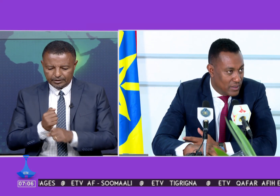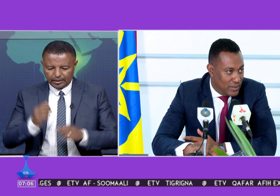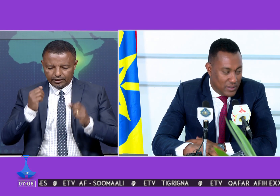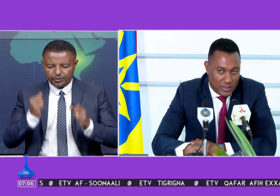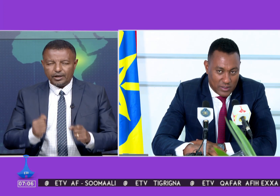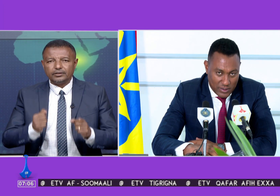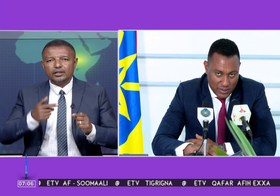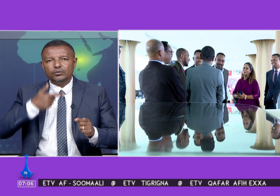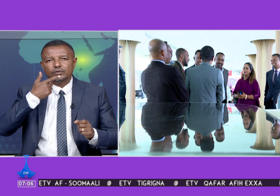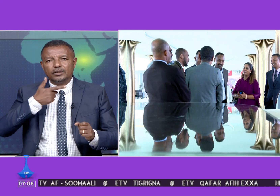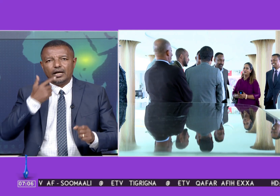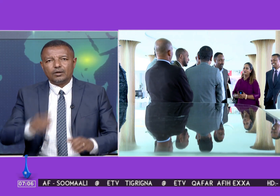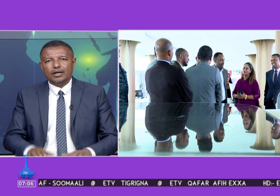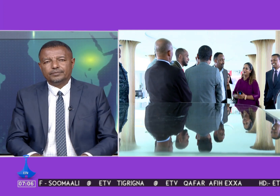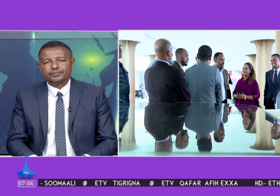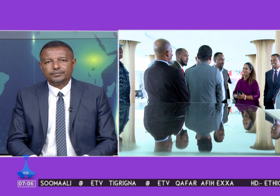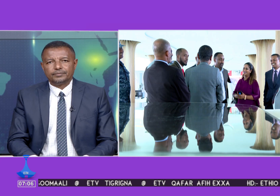ለመስራት እንደሚያስችለው ተናግረዋል።